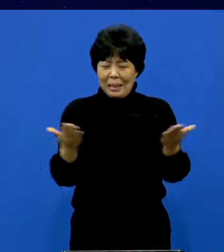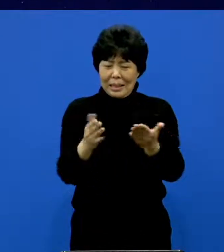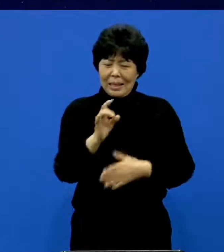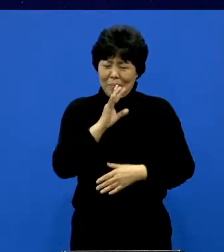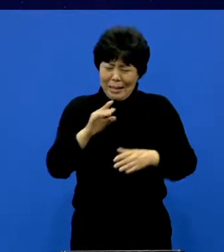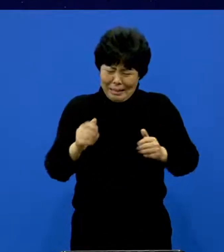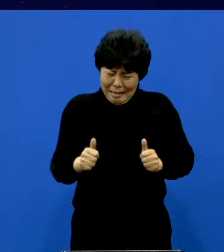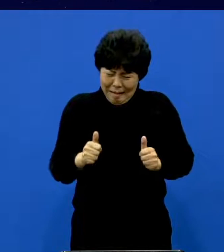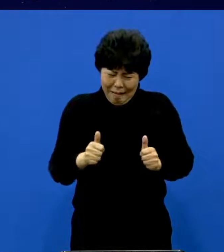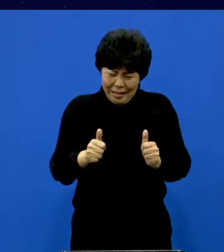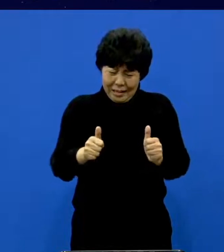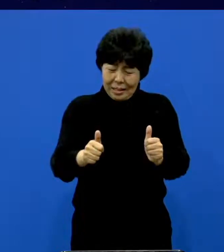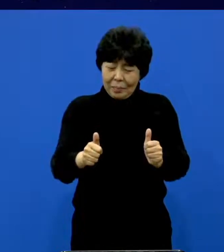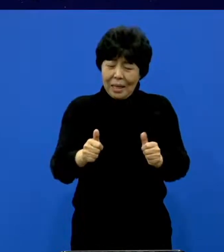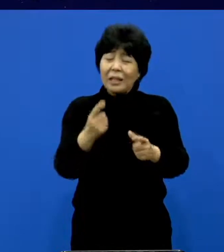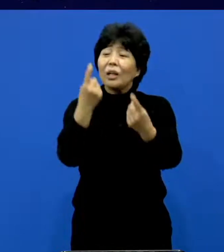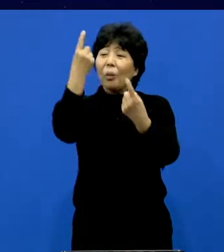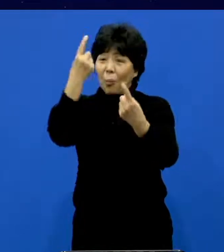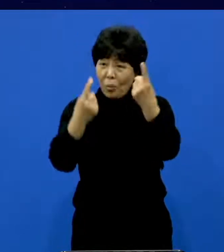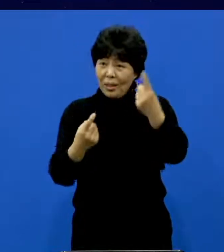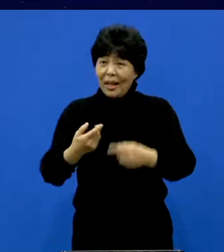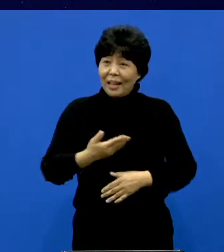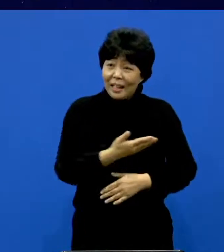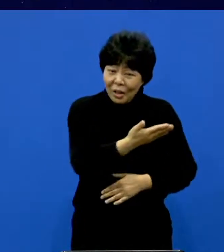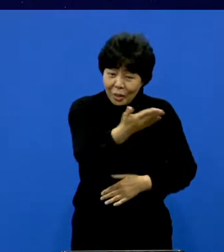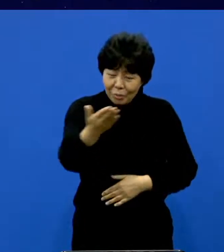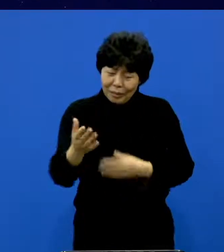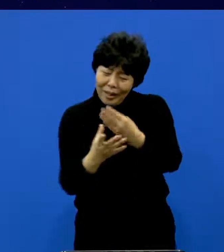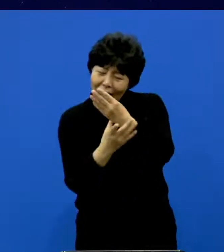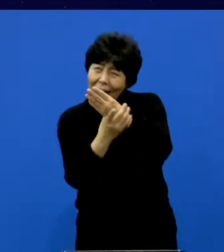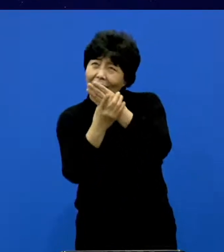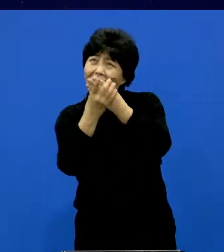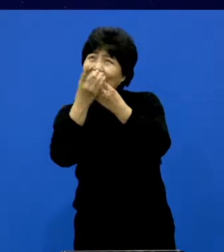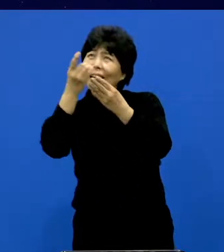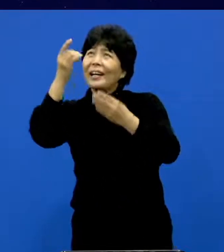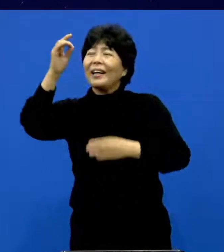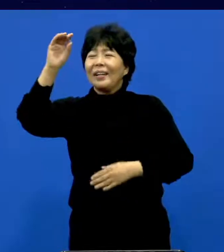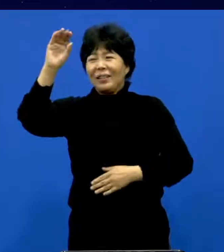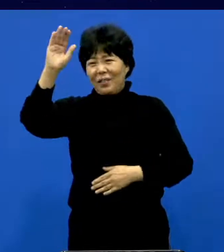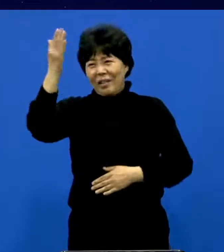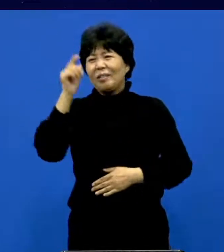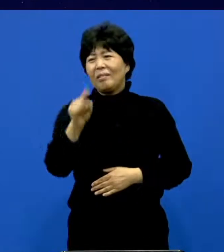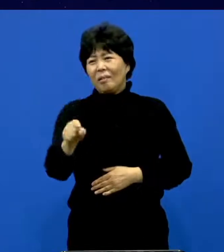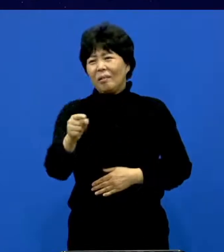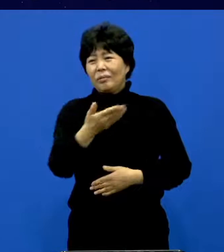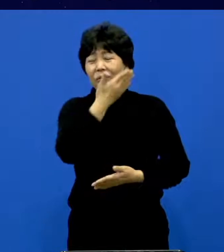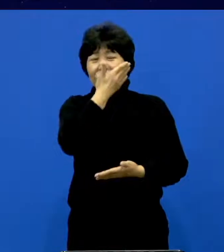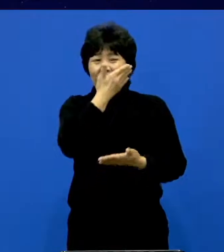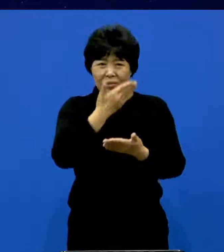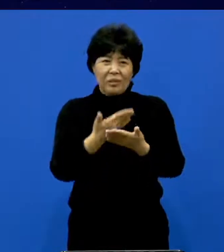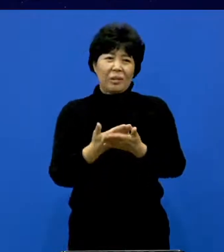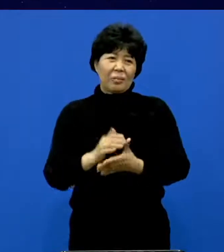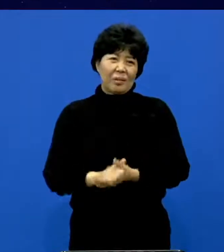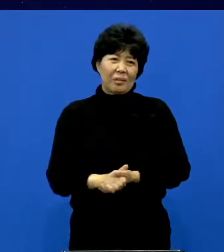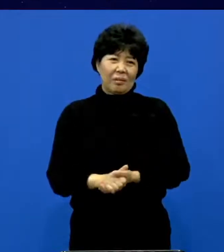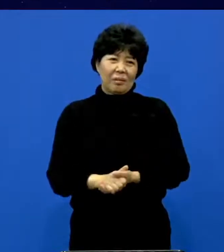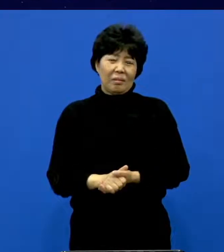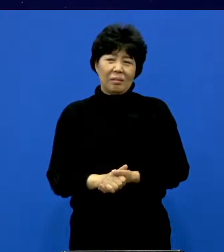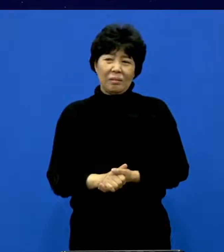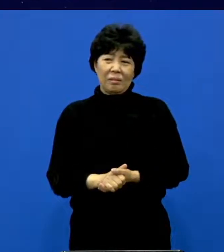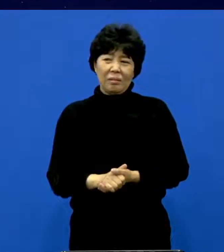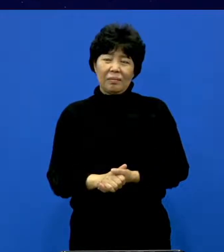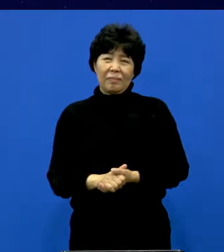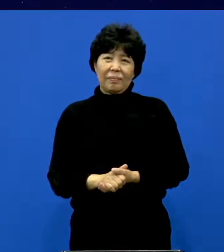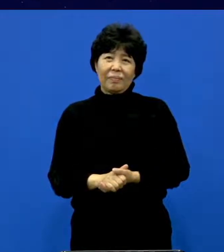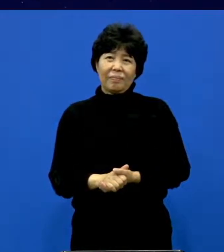더 중요한 것은 여러분들이 하나 되는 거예요. 하나 되지 않으면서 뭐 사역한다, 열심히 한다, 다 소용없는